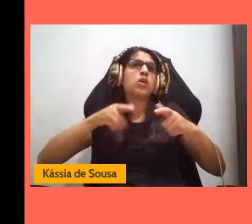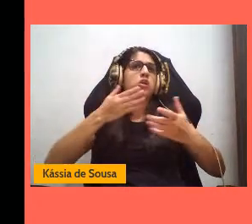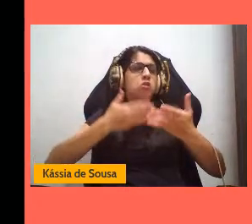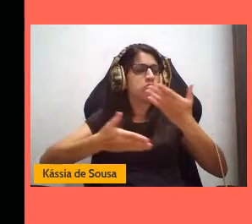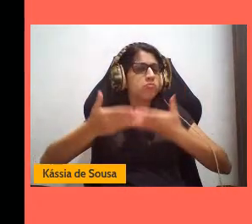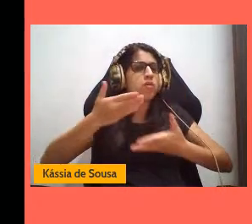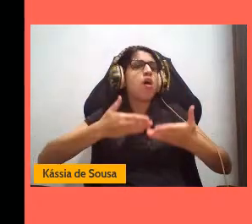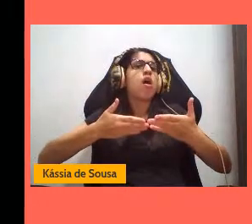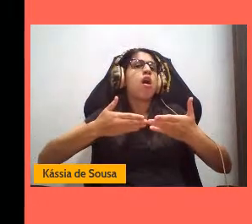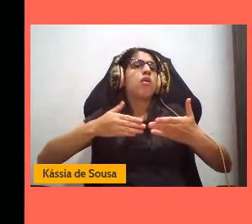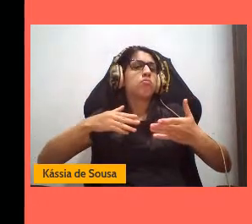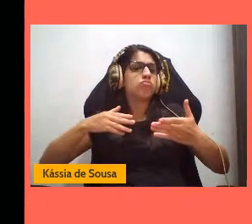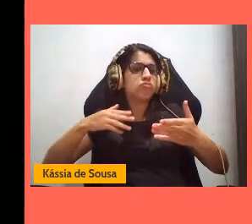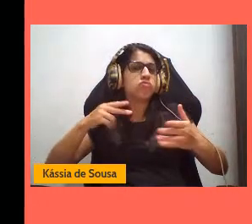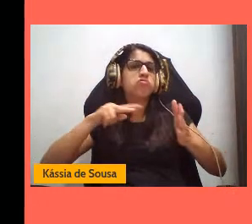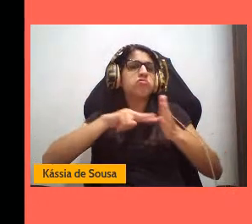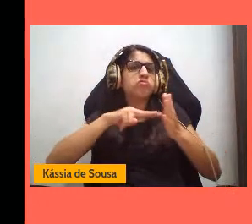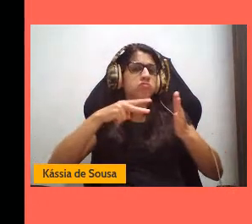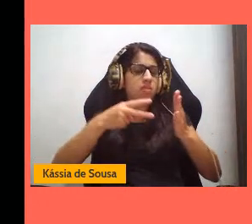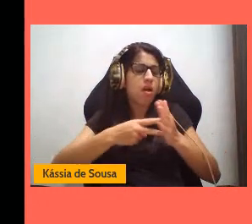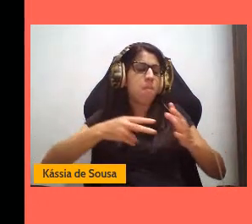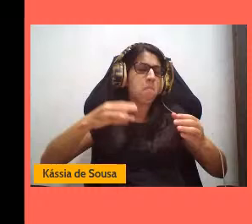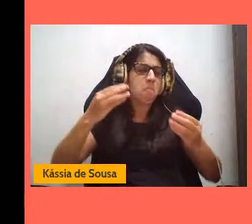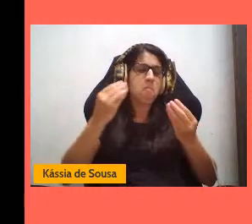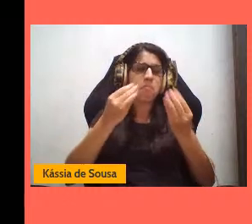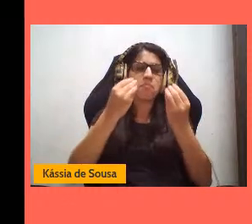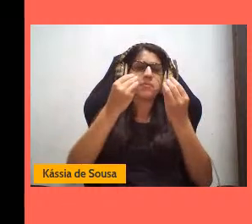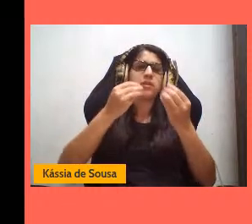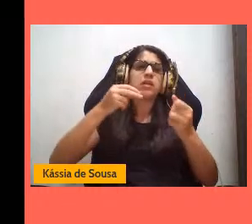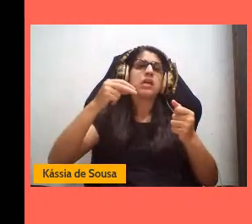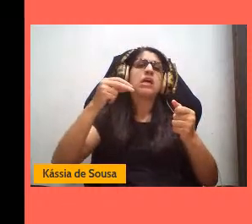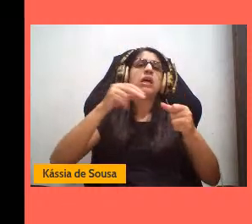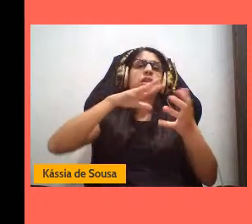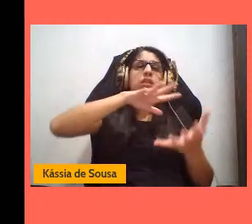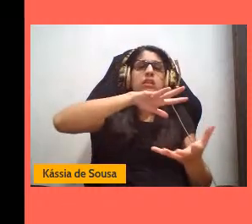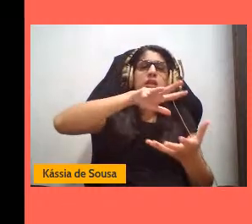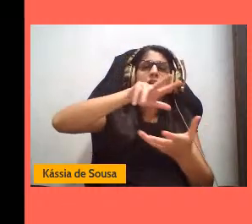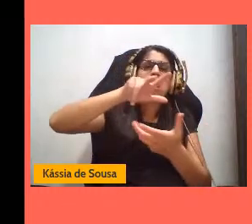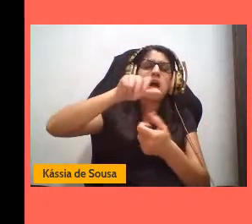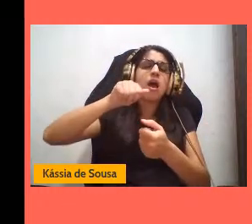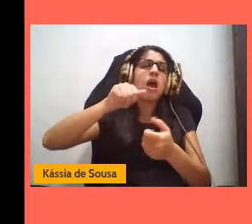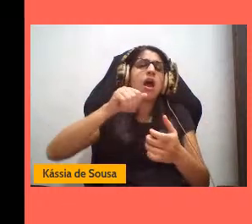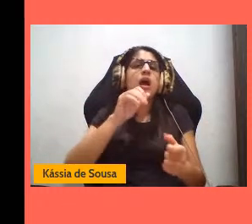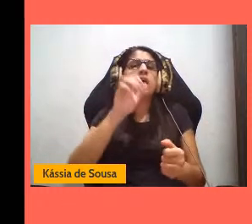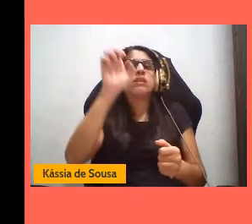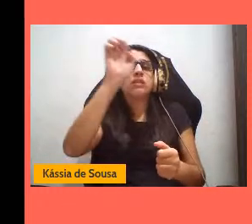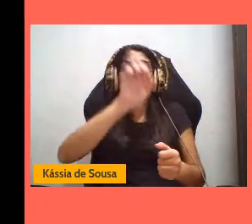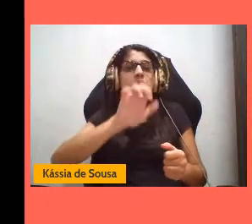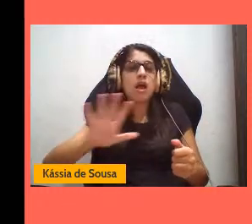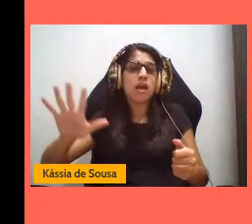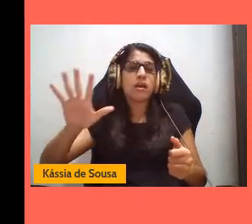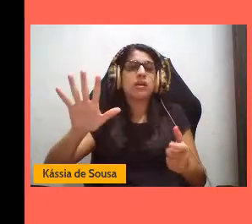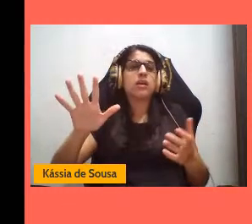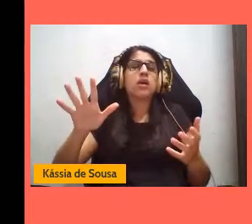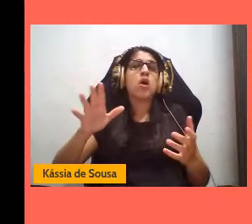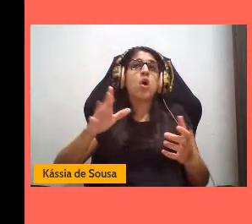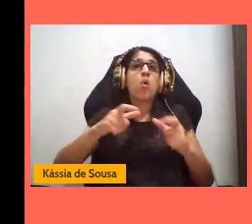significativa para a região Nordeste, na coordenação geral da professora Adriana, mas com uma equipe enorme de professores que